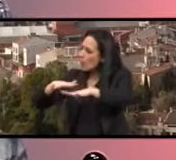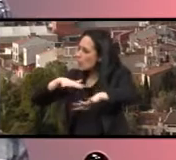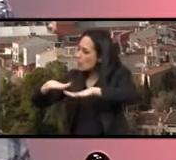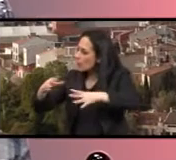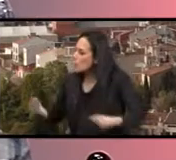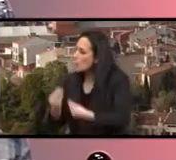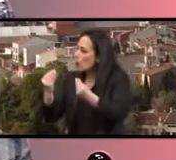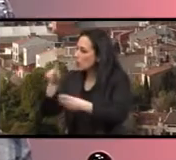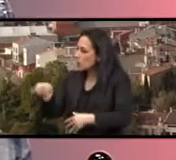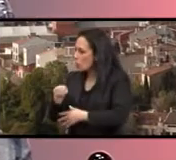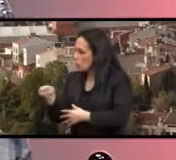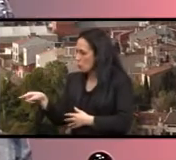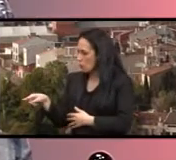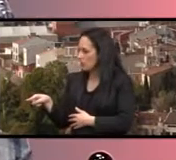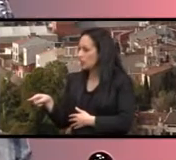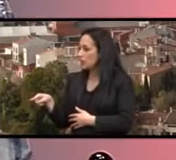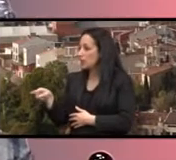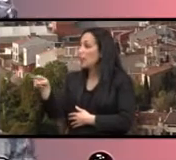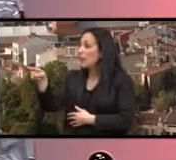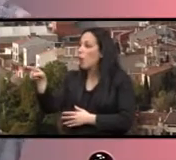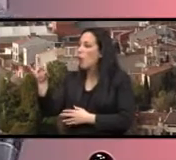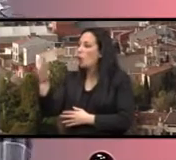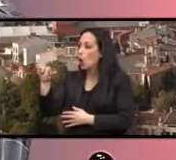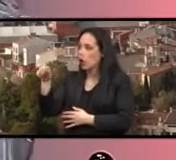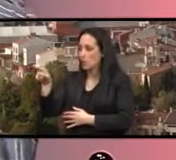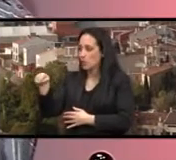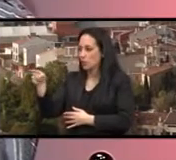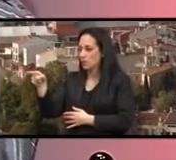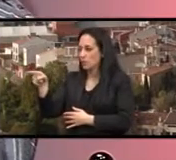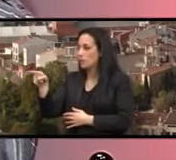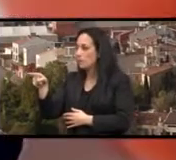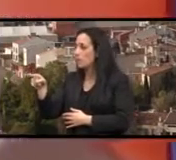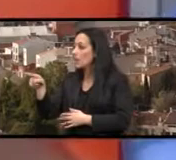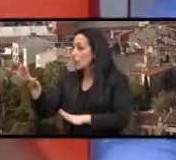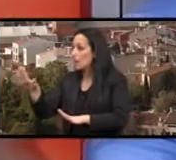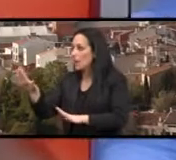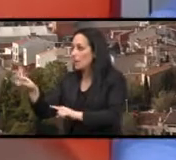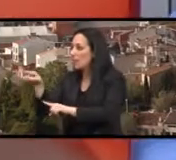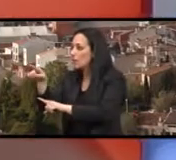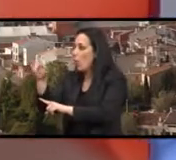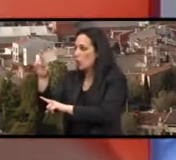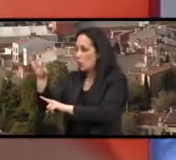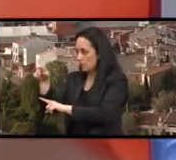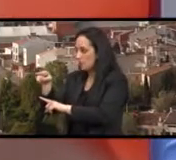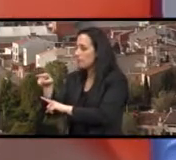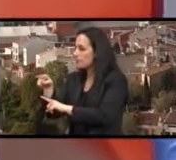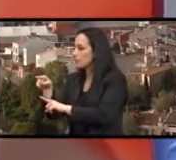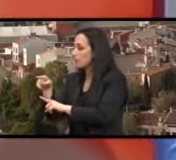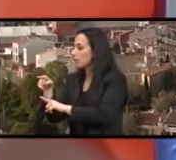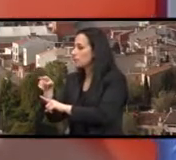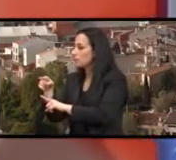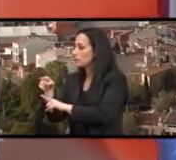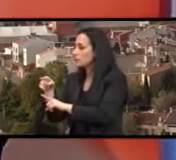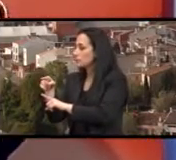que sí? No, jo crec que és importantíssim. Primera, perquè les persones s'agrupen per afinitats,